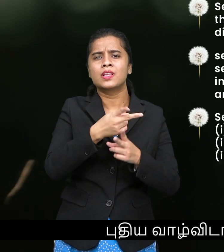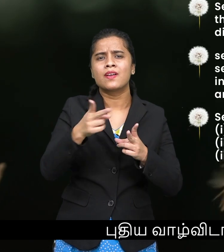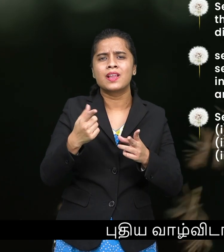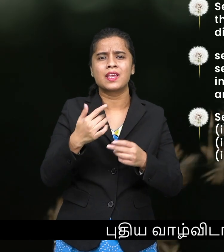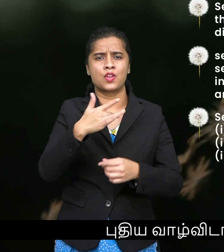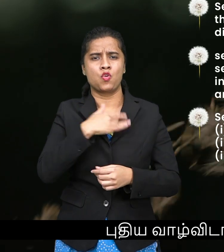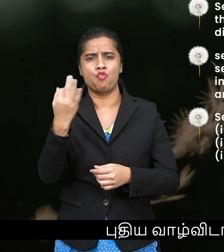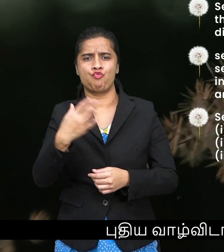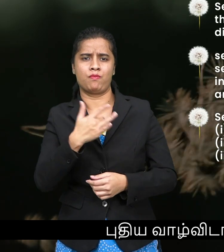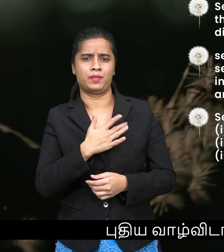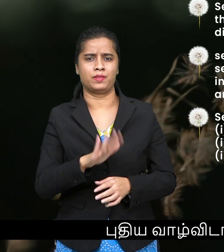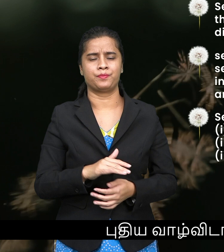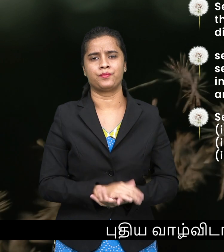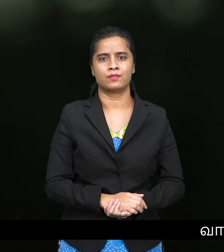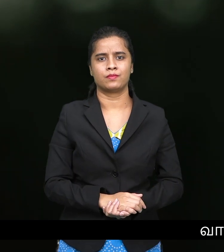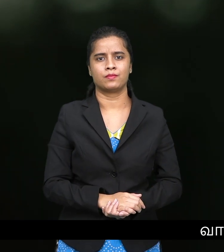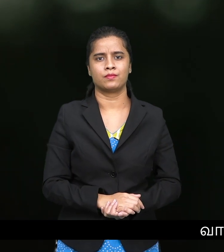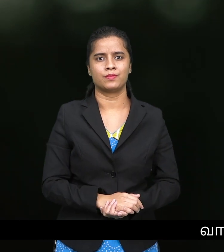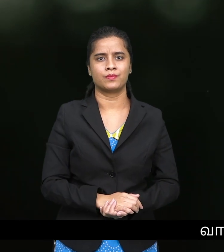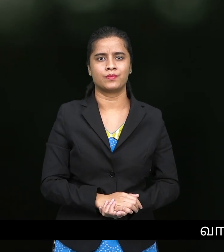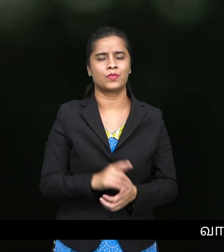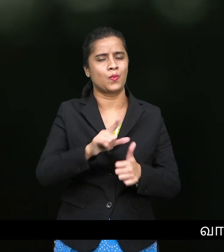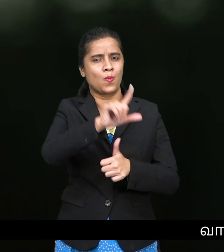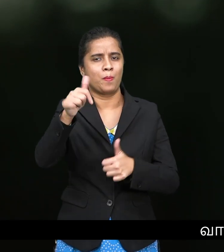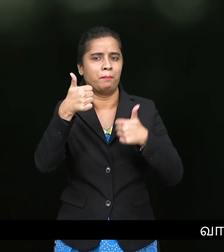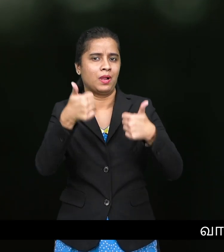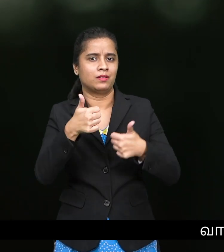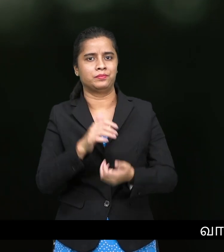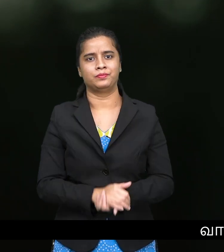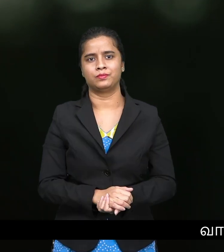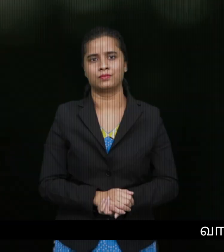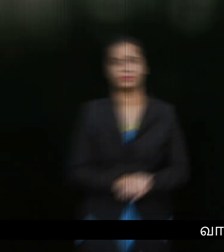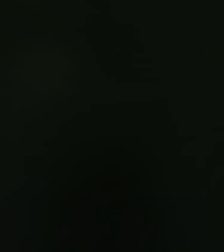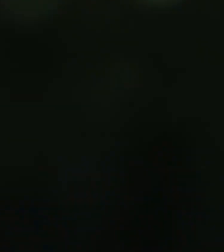வாழ்விடங்களை ஆக்கிரமித்தல். உங்களுக்கு என்னுடைய வாழ்த்துக்கள்.